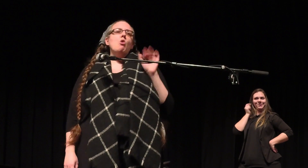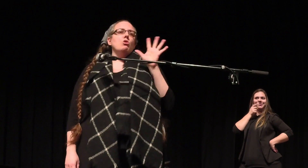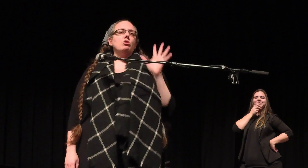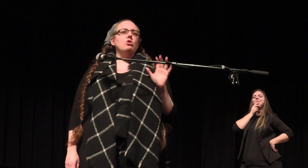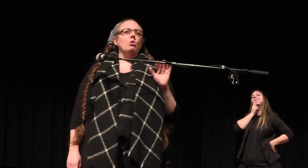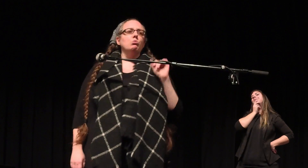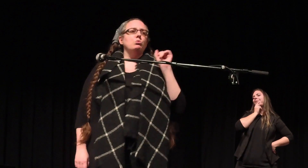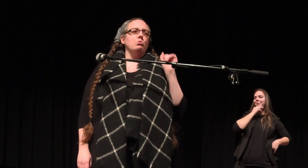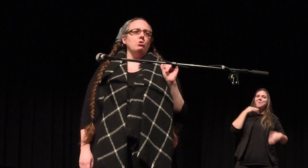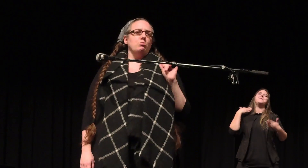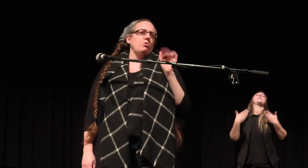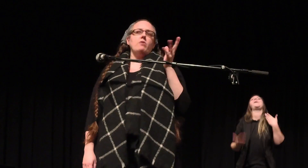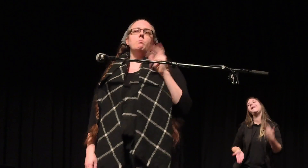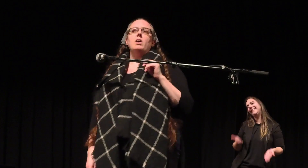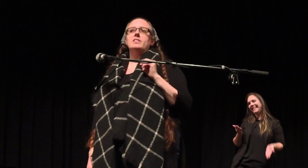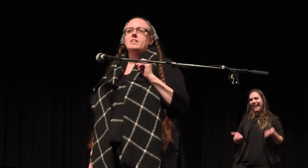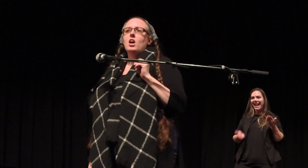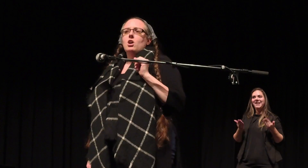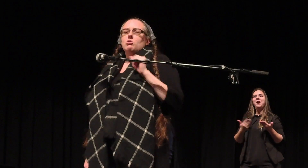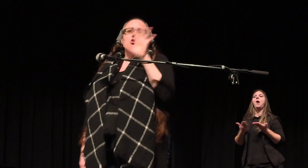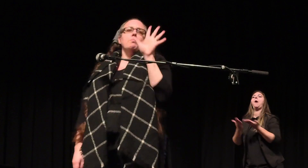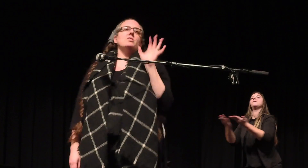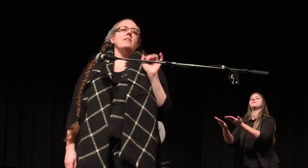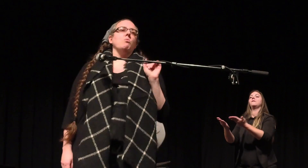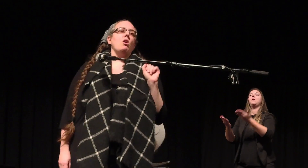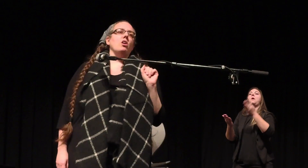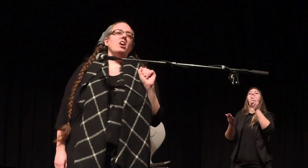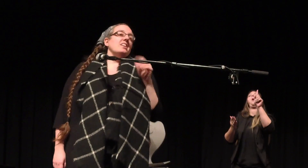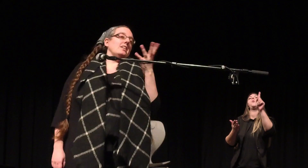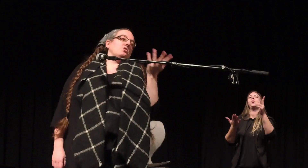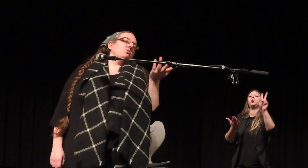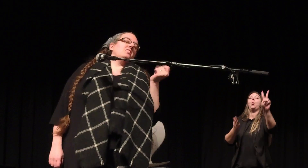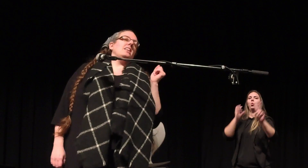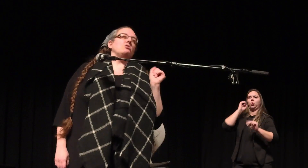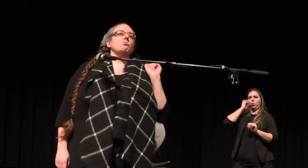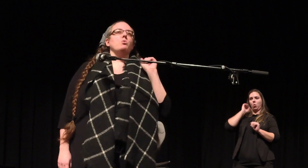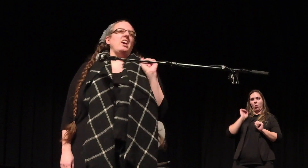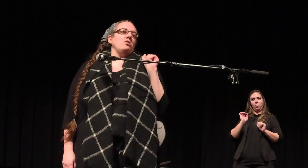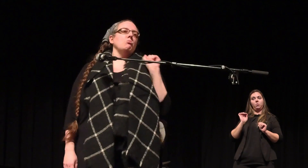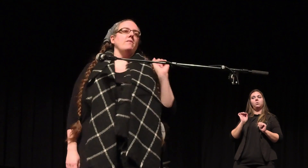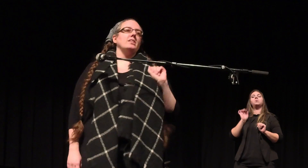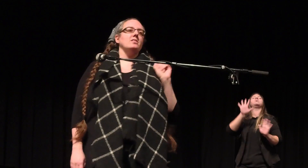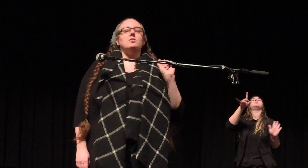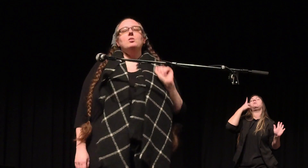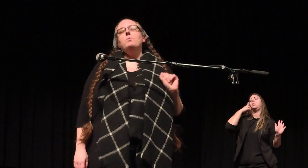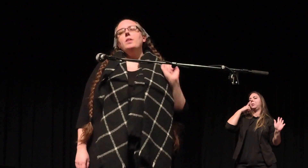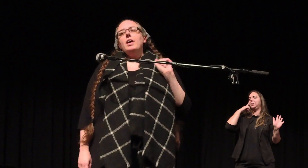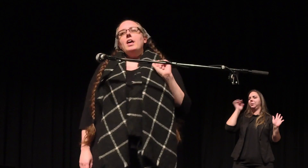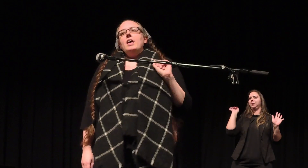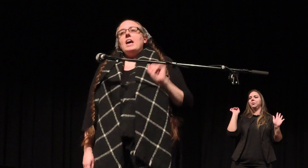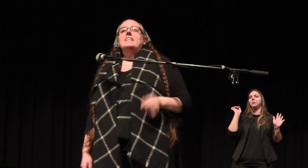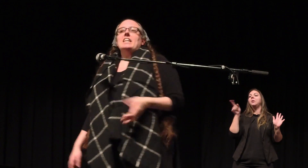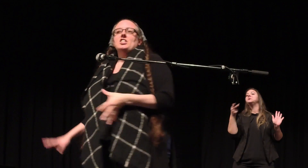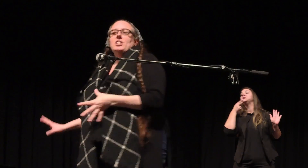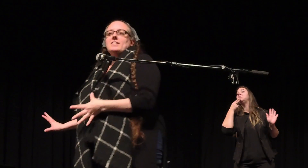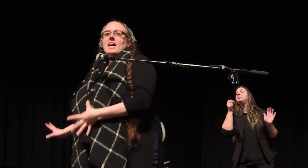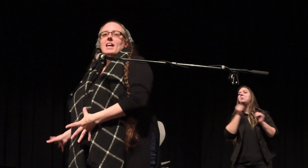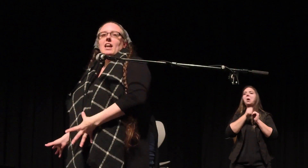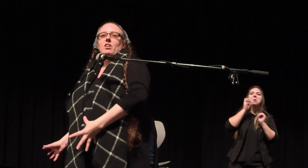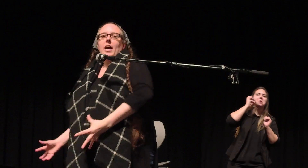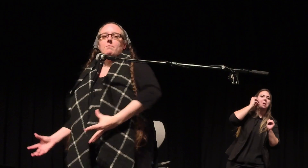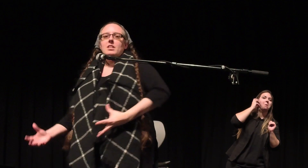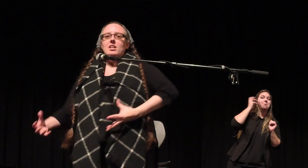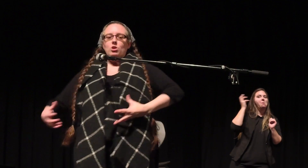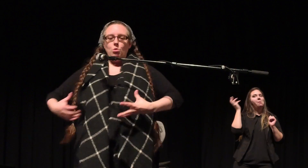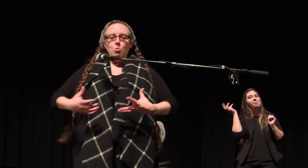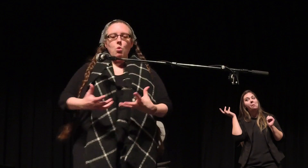j'aurais un oignon ou deux que je pourrais vous passer, juste pour savoir qu'est-ce que c'est de la soupe aux cailloux avec des oignons. » Elle est allée chez elle,